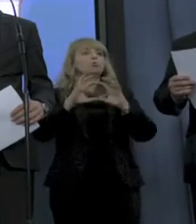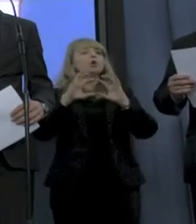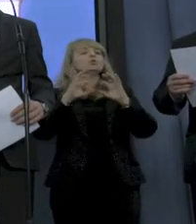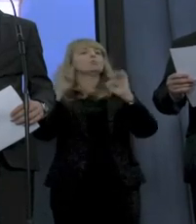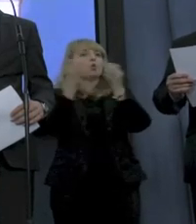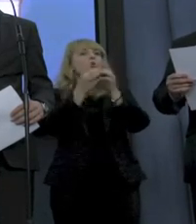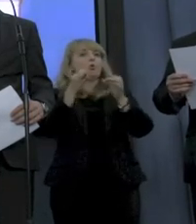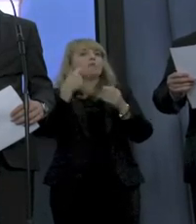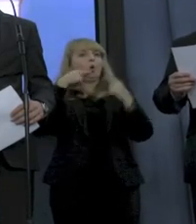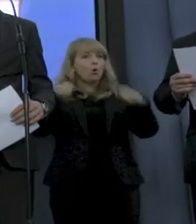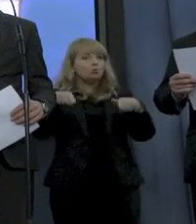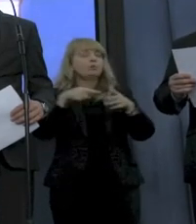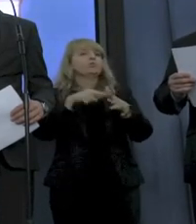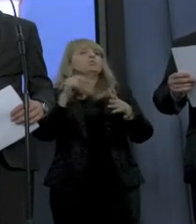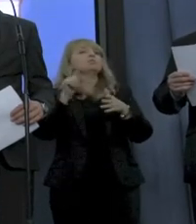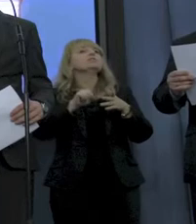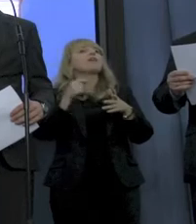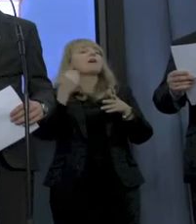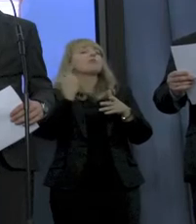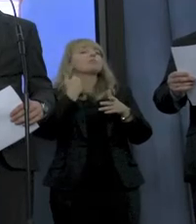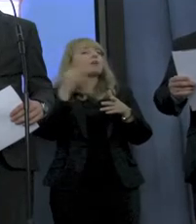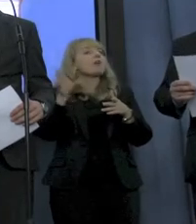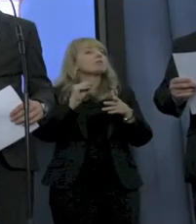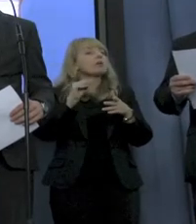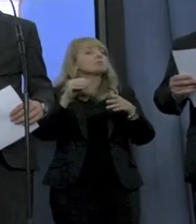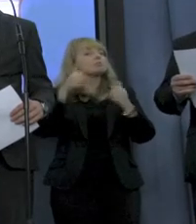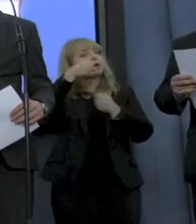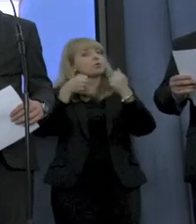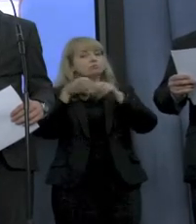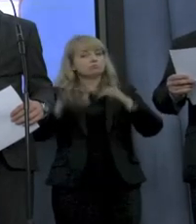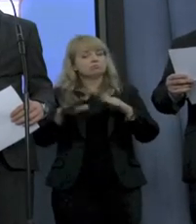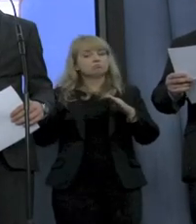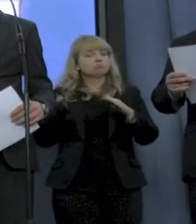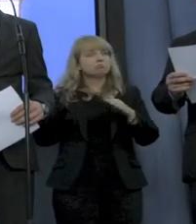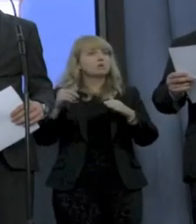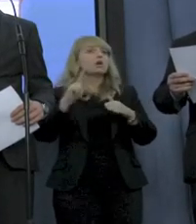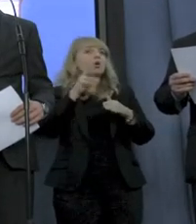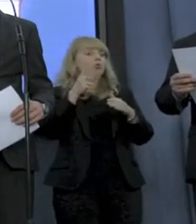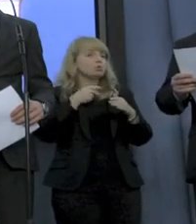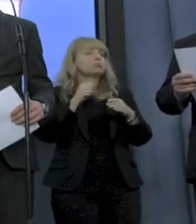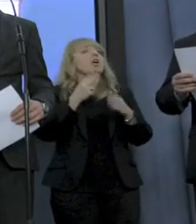odpowiedzialność za jazdę po pijanemu, wyższe kary pieniężne.